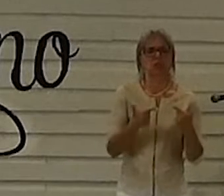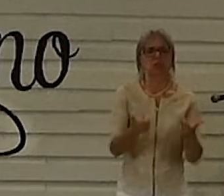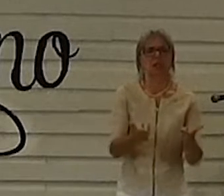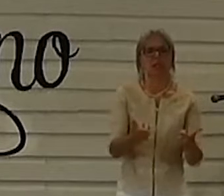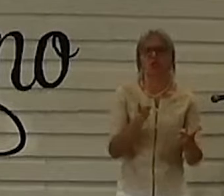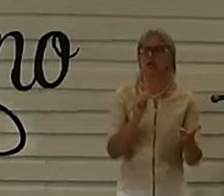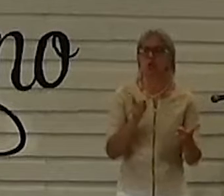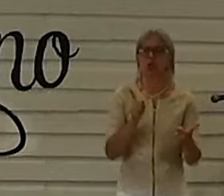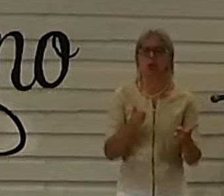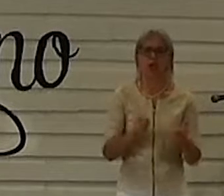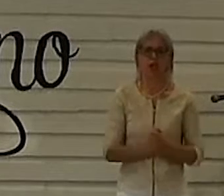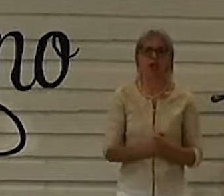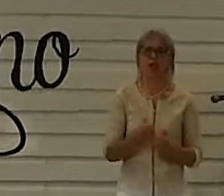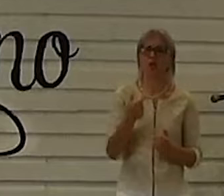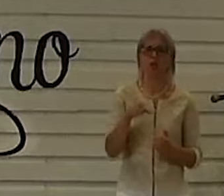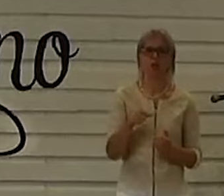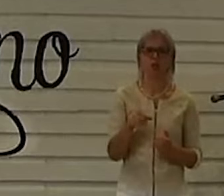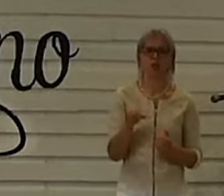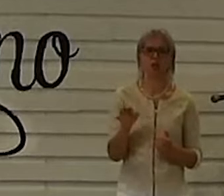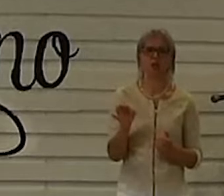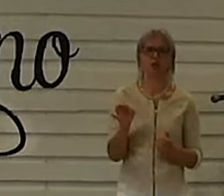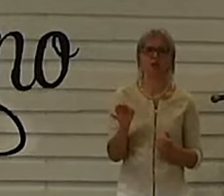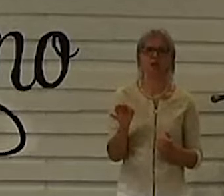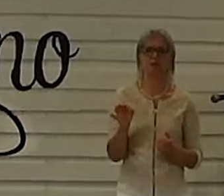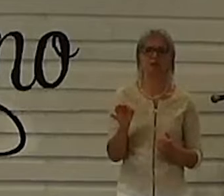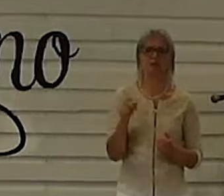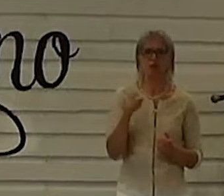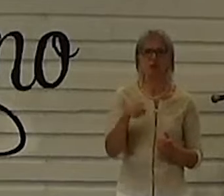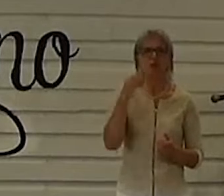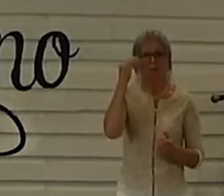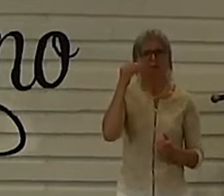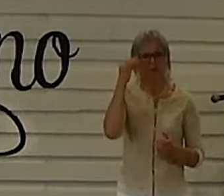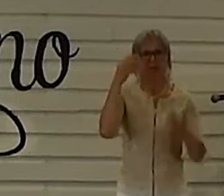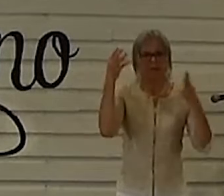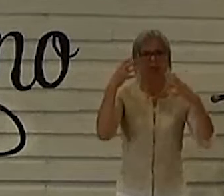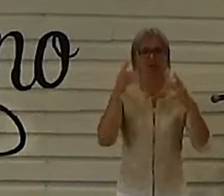lo sguardo sul problema. E tu ed io problemi li avremo sempre.